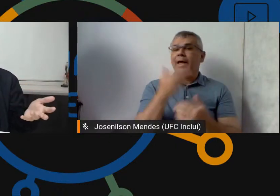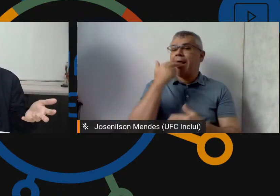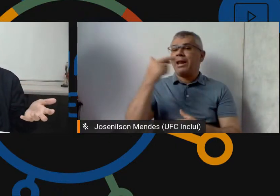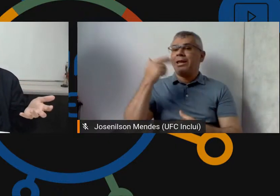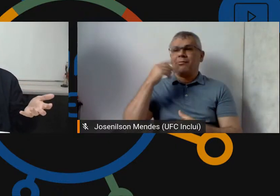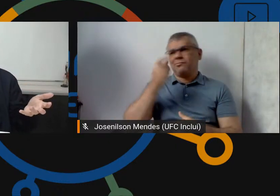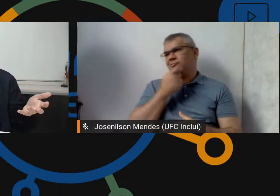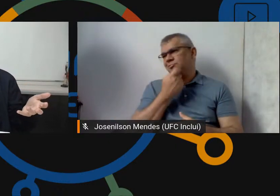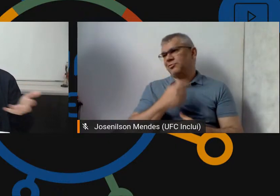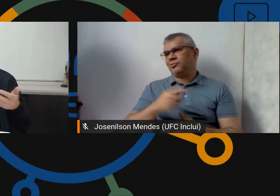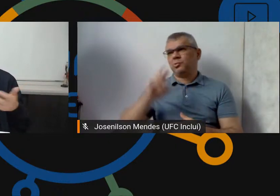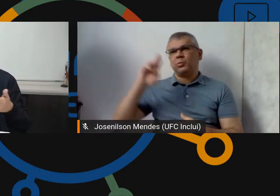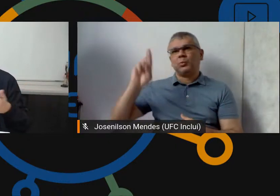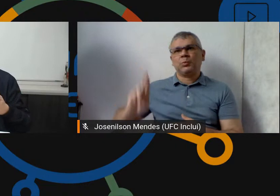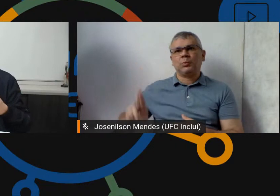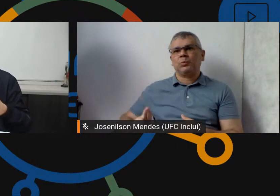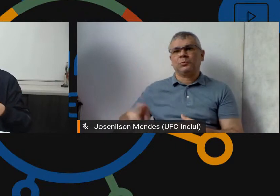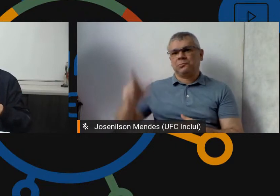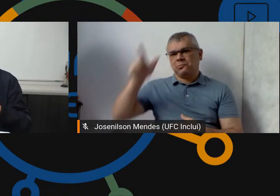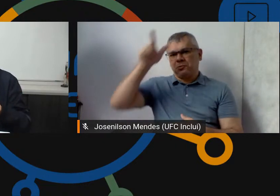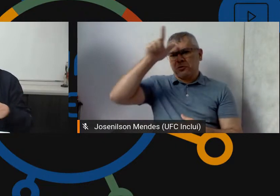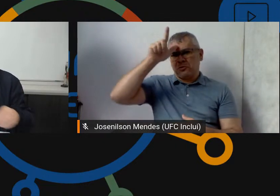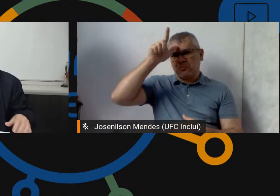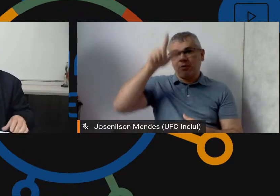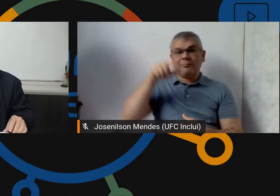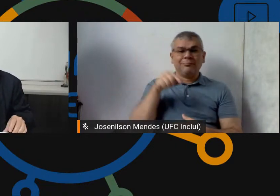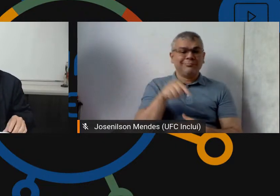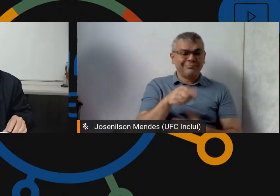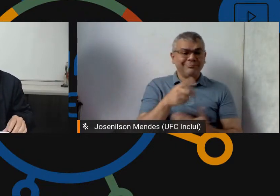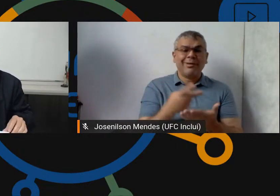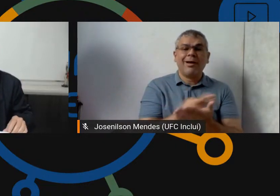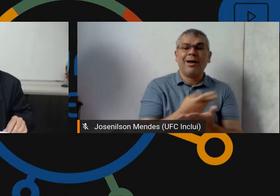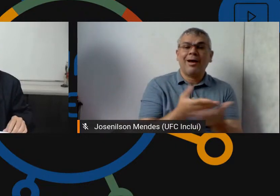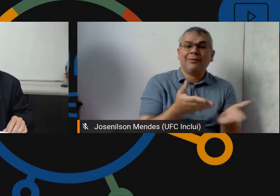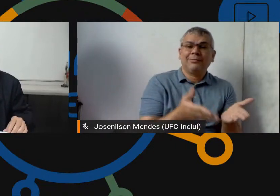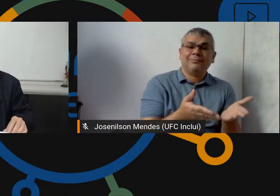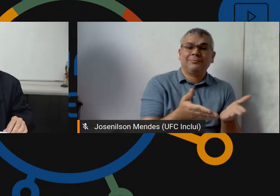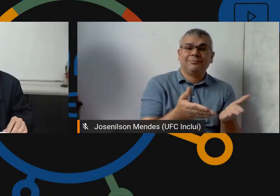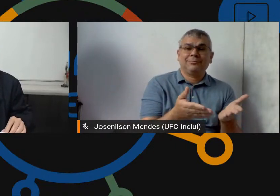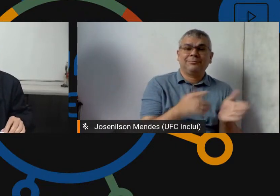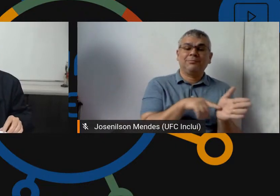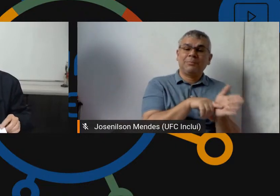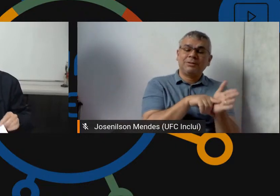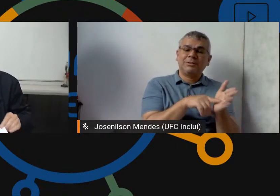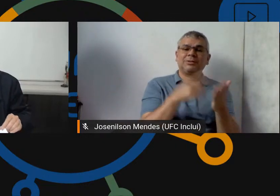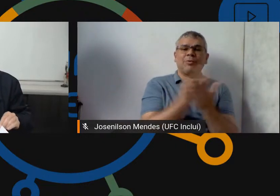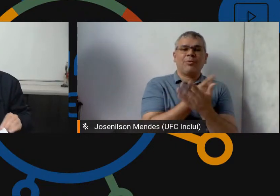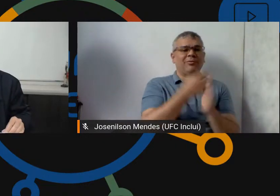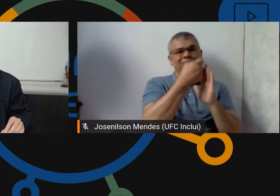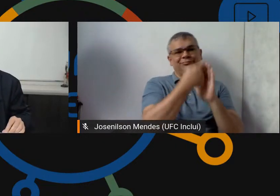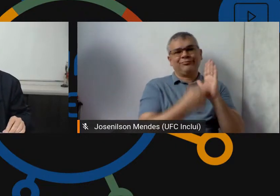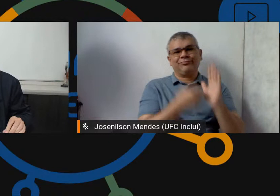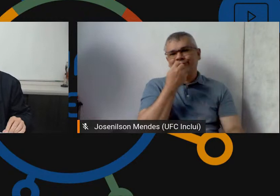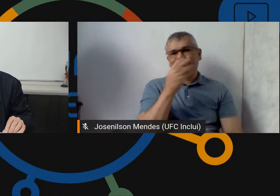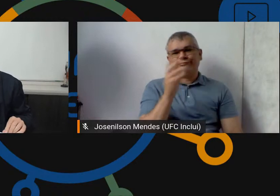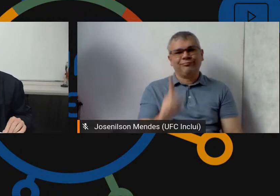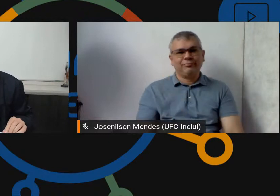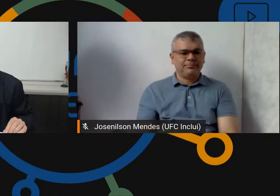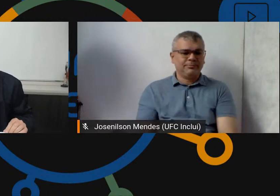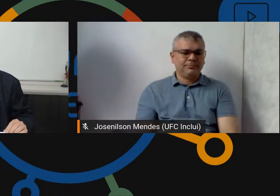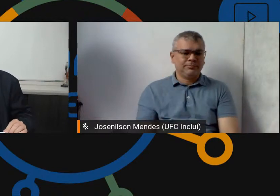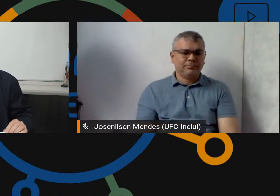que você fizer. Porque são erros estruturais, tá certo? Então... Vamos lá, por isso que eu não falei, porque né, não